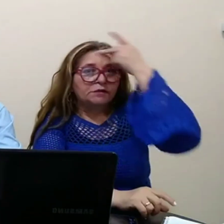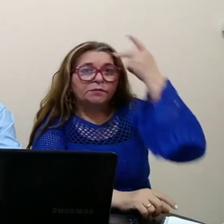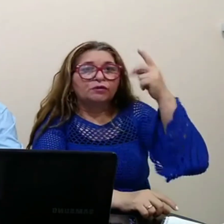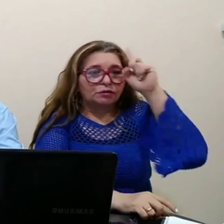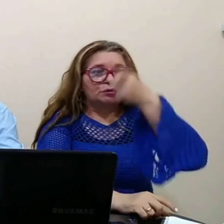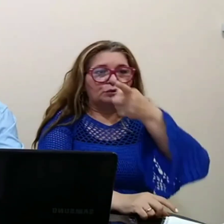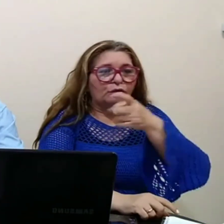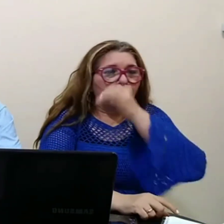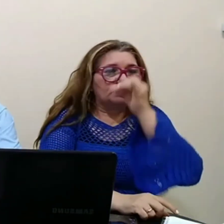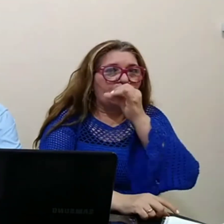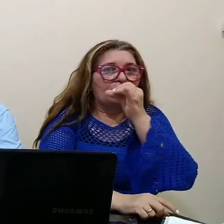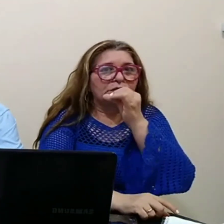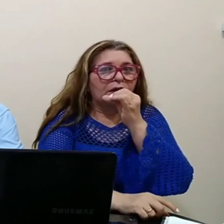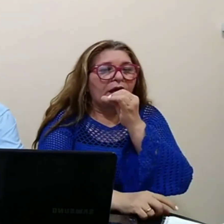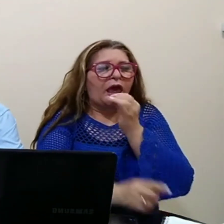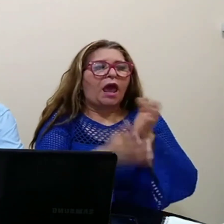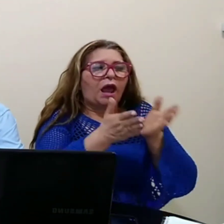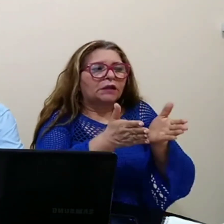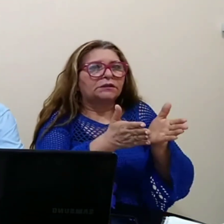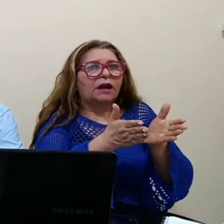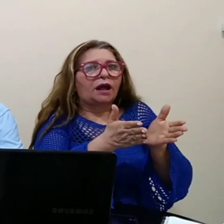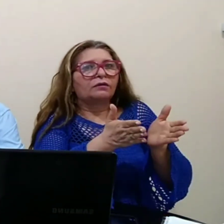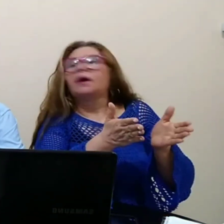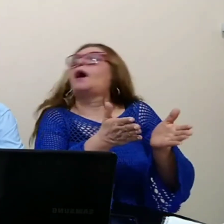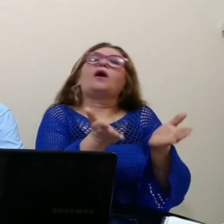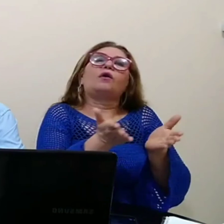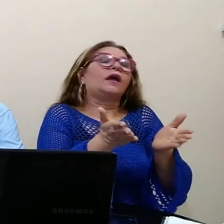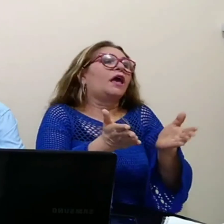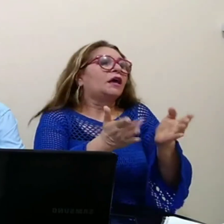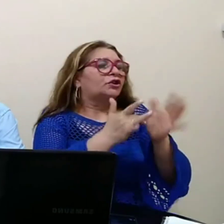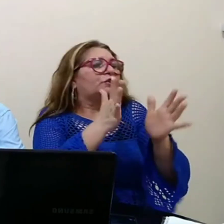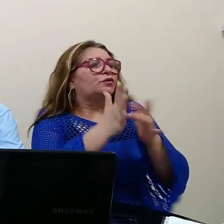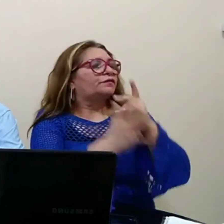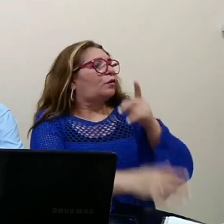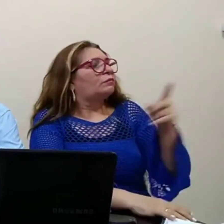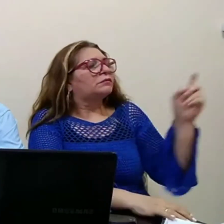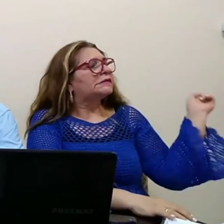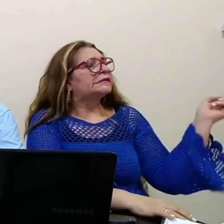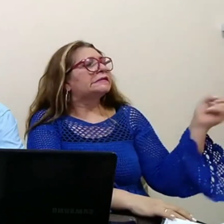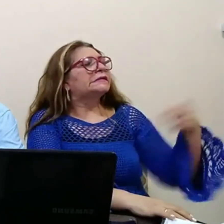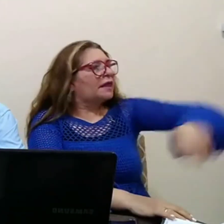17, entraram a rogar-lhe que se retirasse da terra deles.